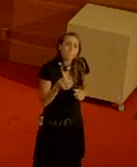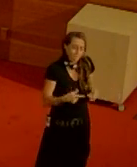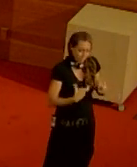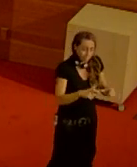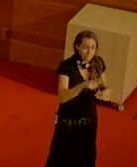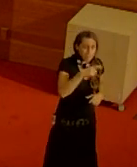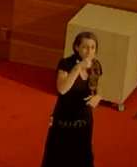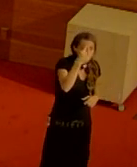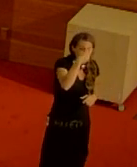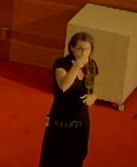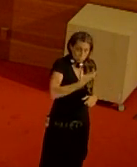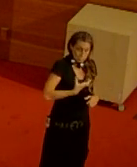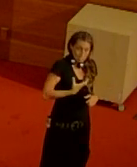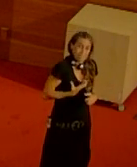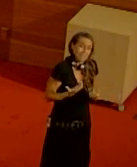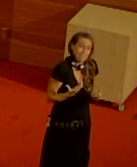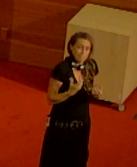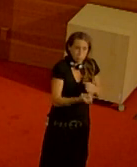bertara yarda